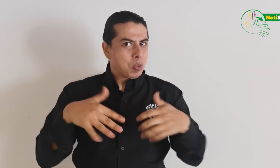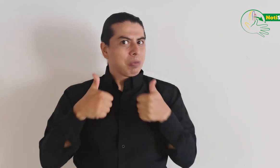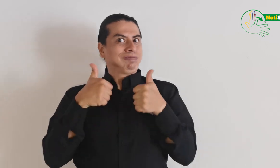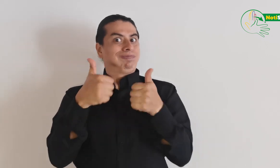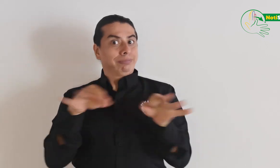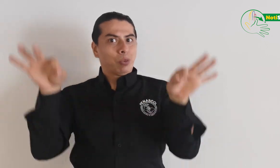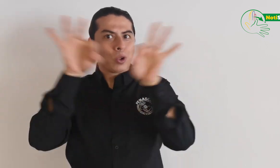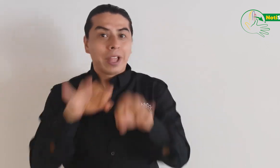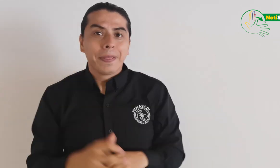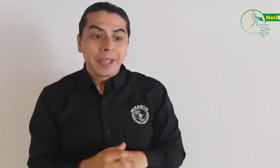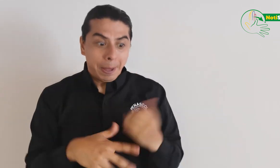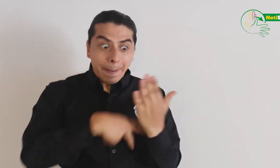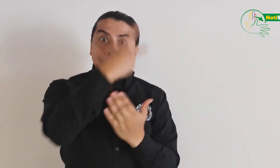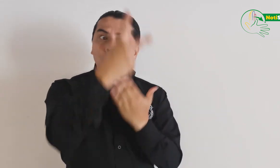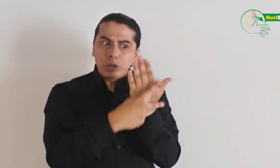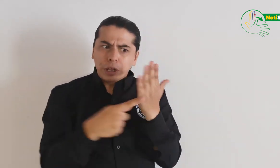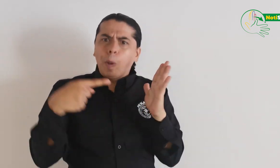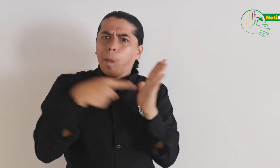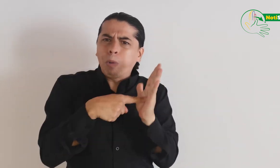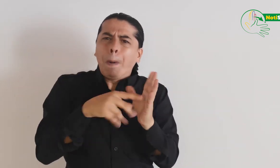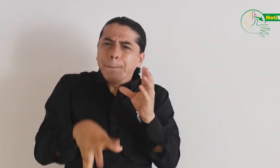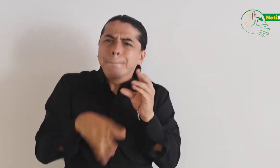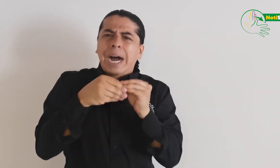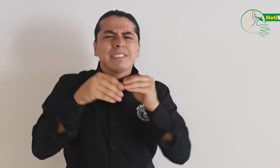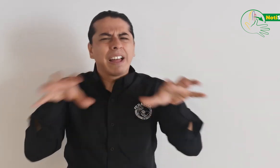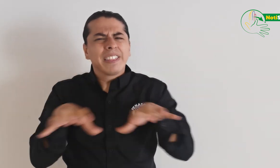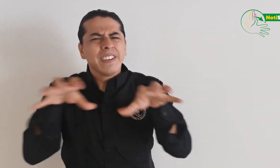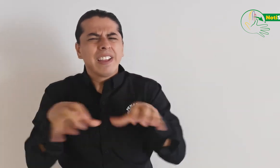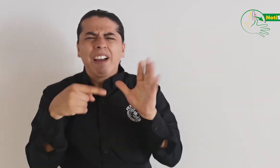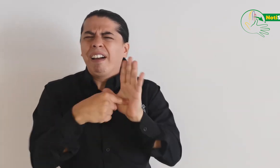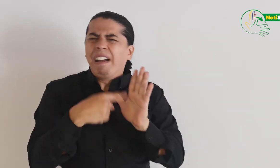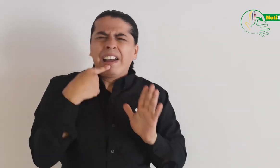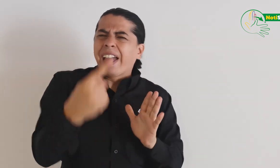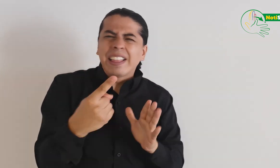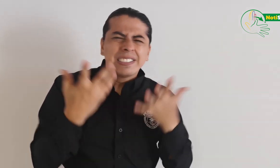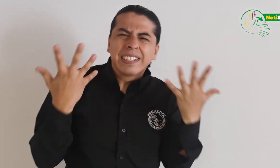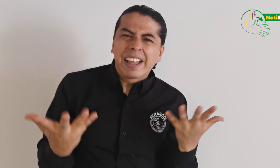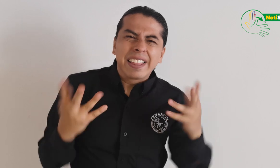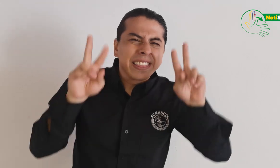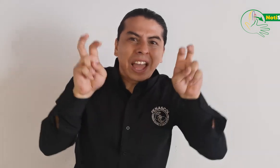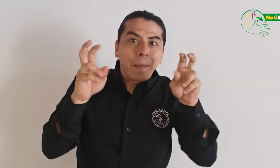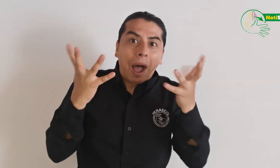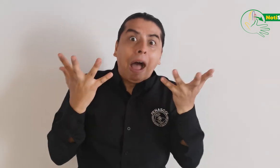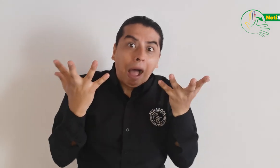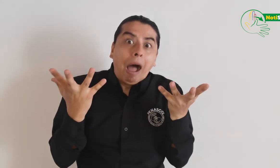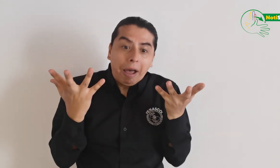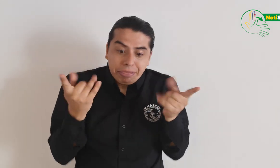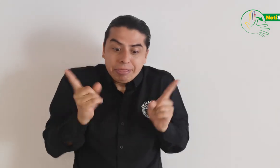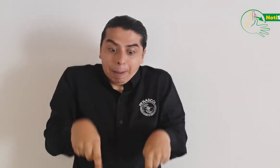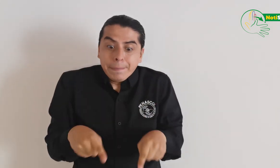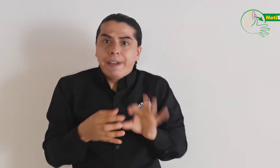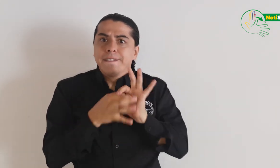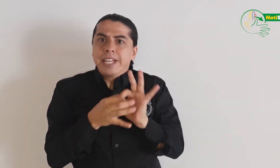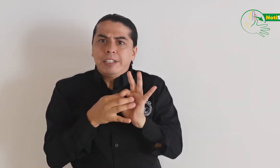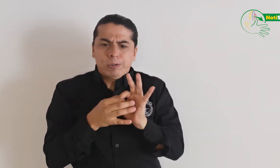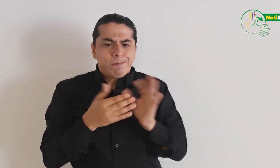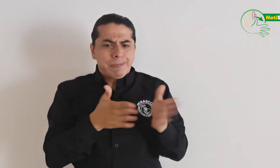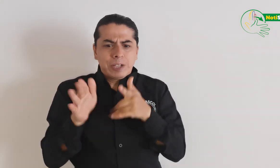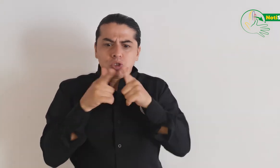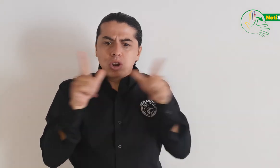muy buena noticia e importante para todos. Además, en este proyecto, para este año, tenemos